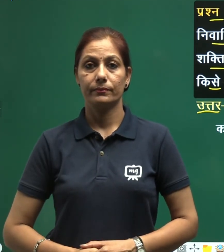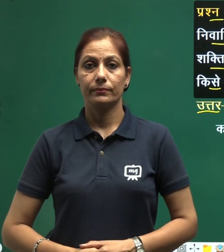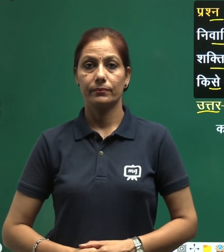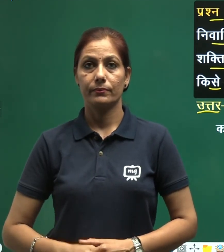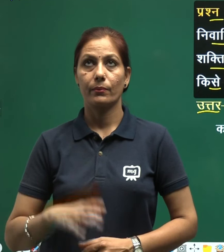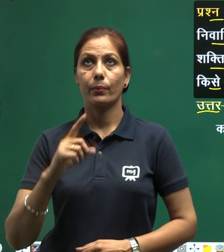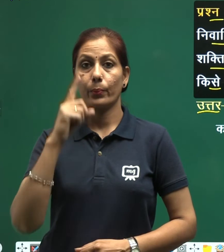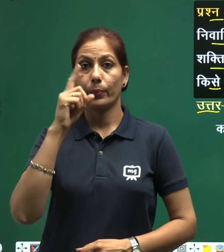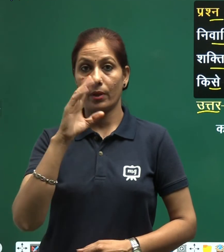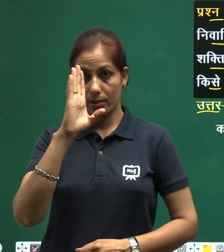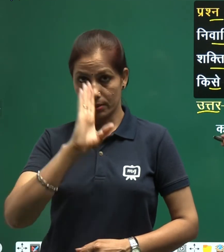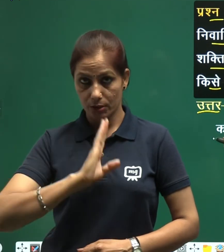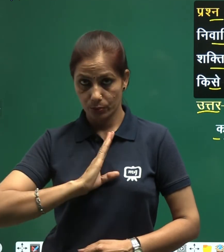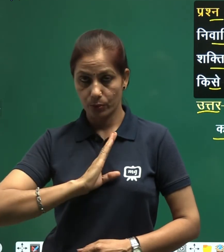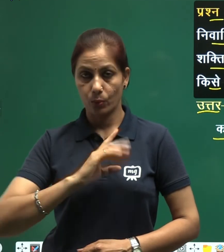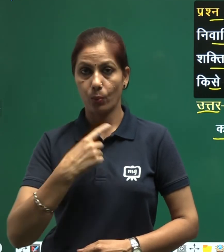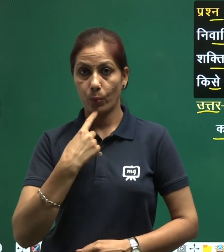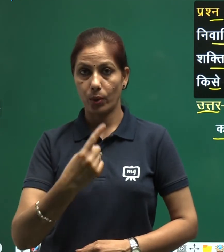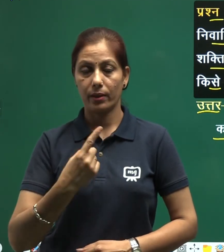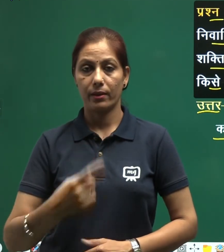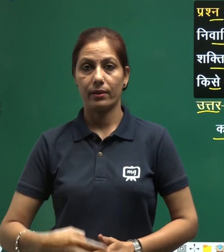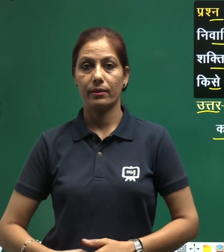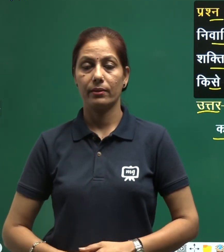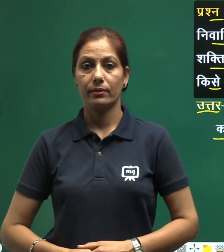ईश्वर को कहा गया है।